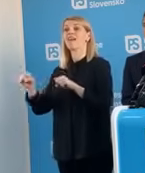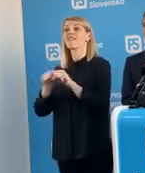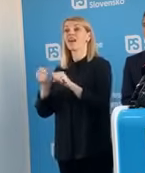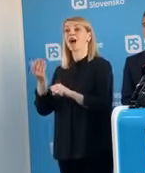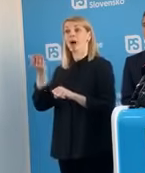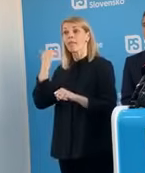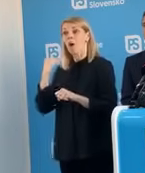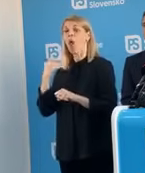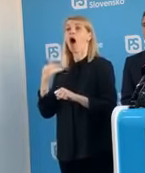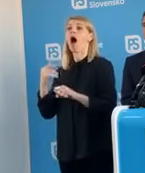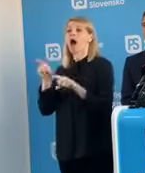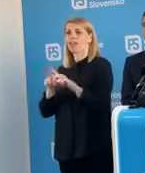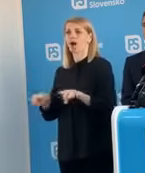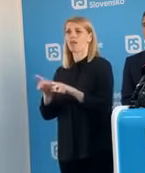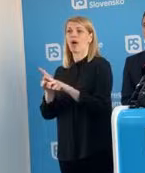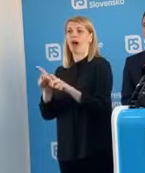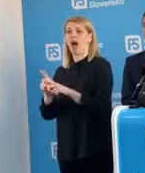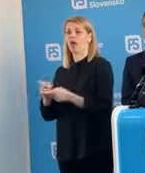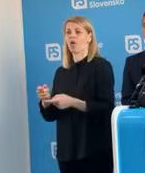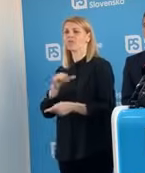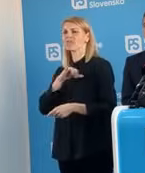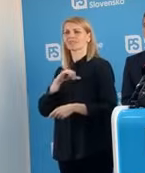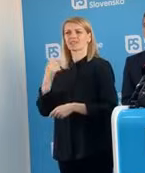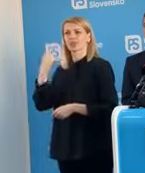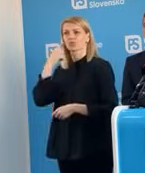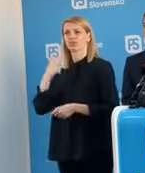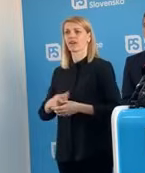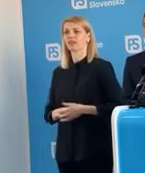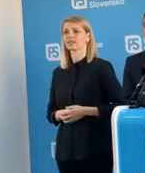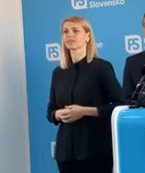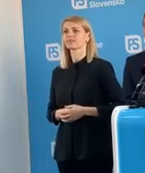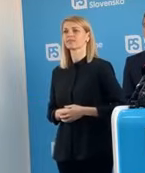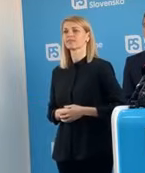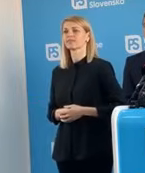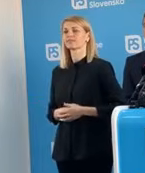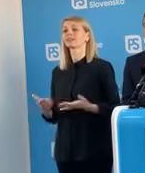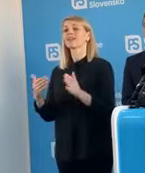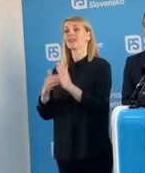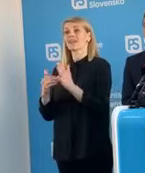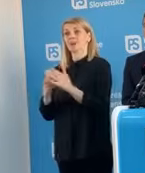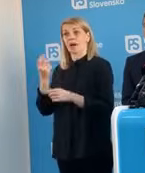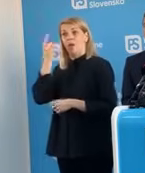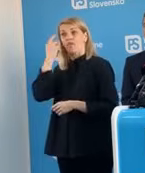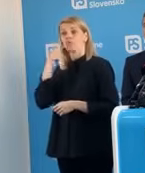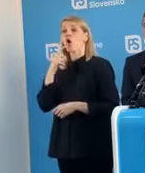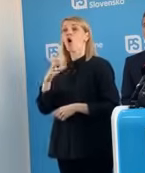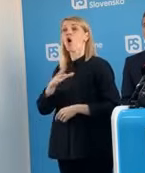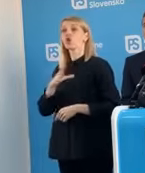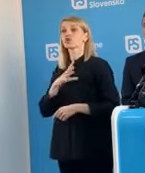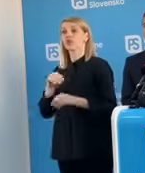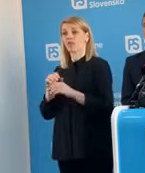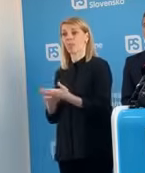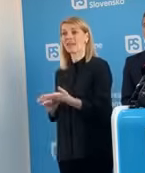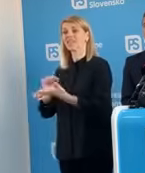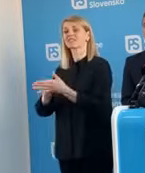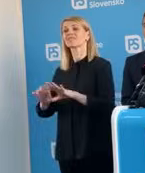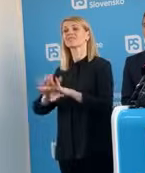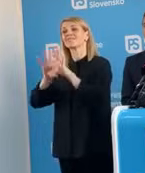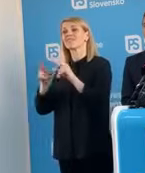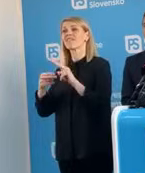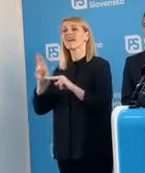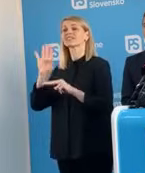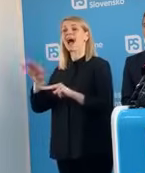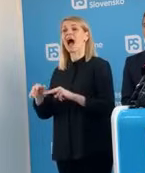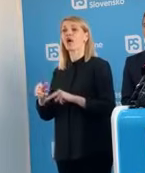a zostáva hluchá k tomuto riziku. A treba si uvedomiť, že ohrozené sú investície v objeme cez